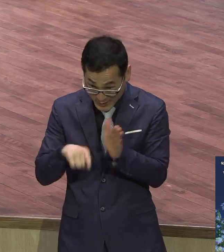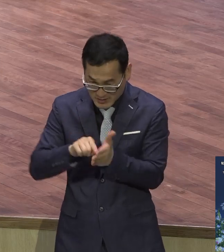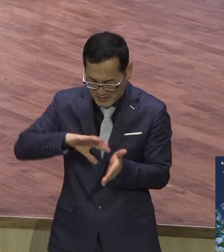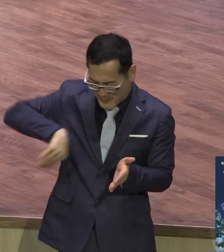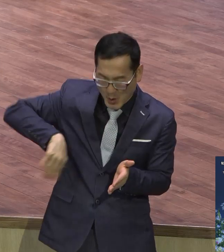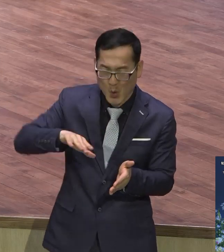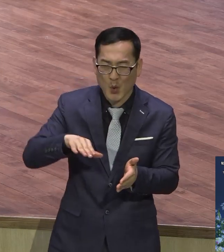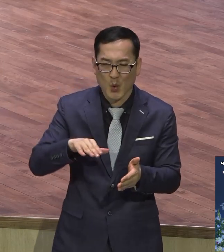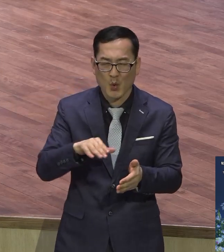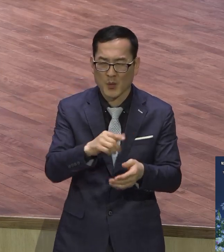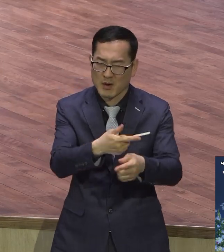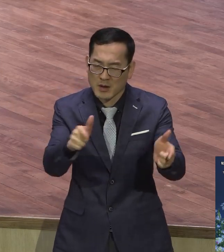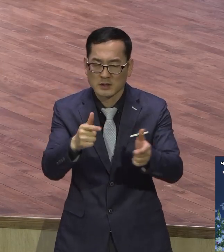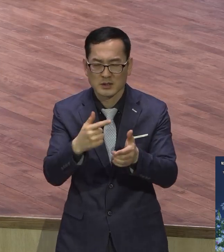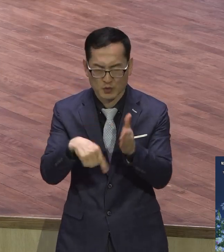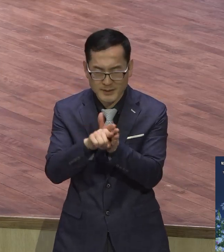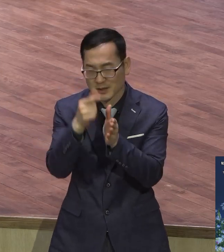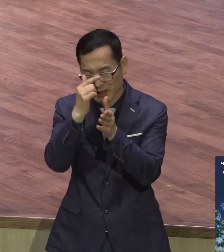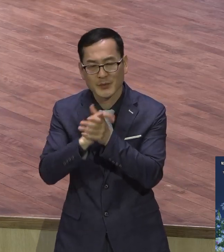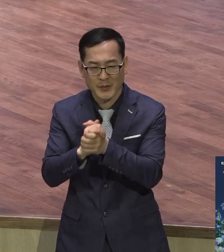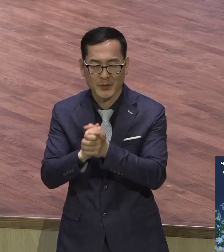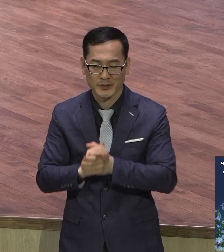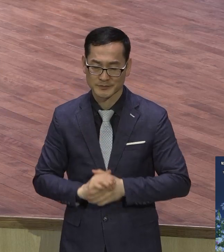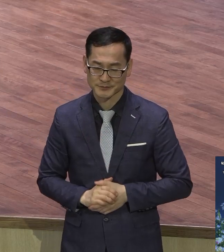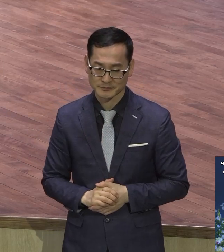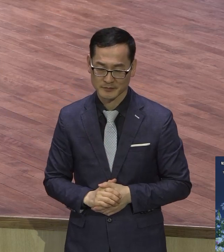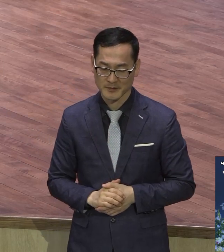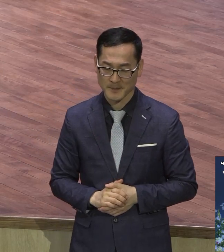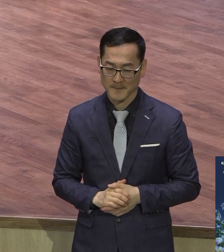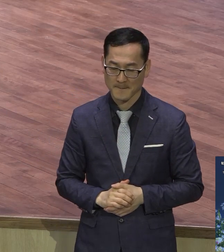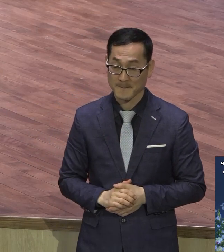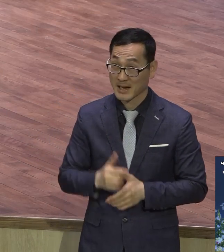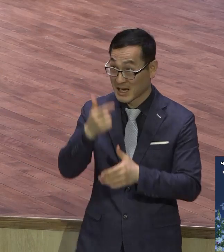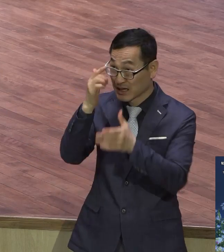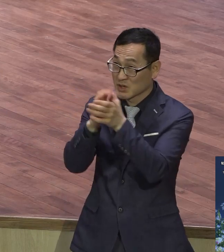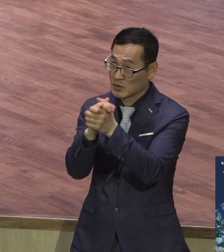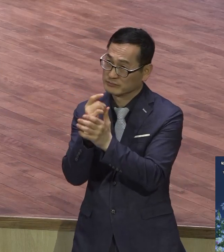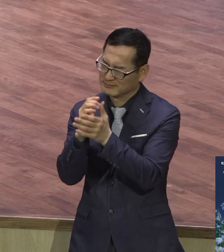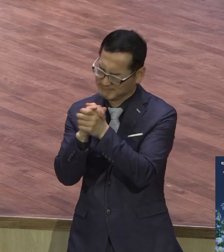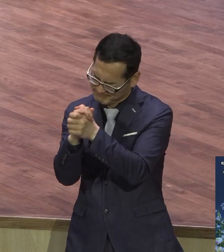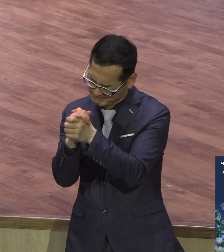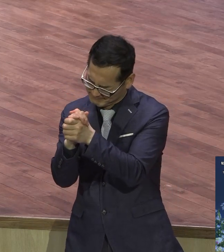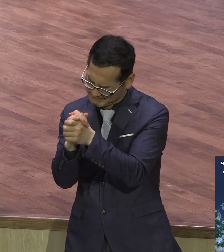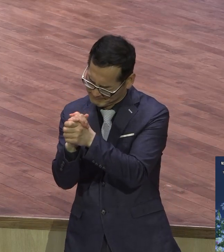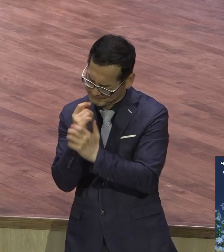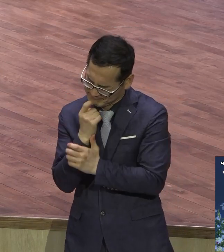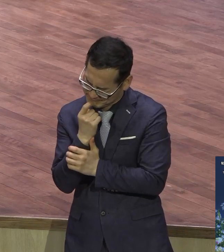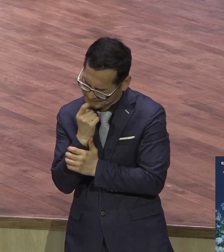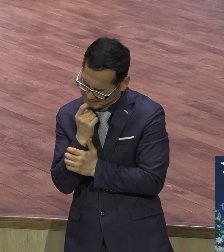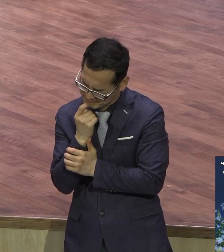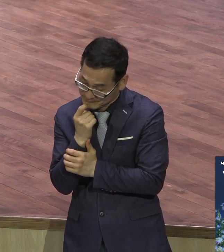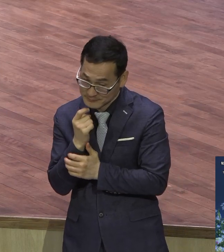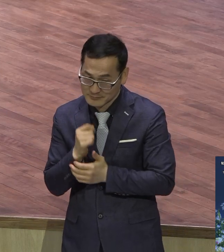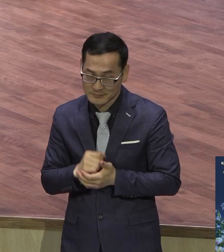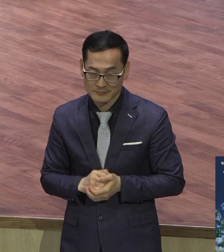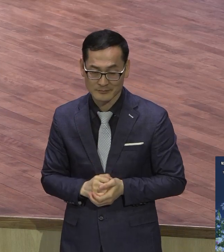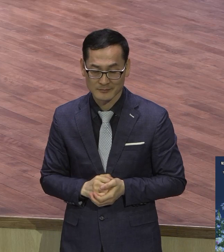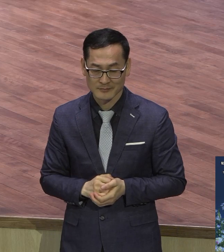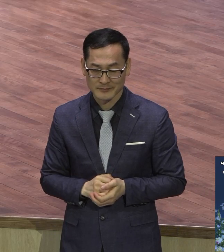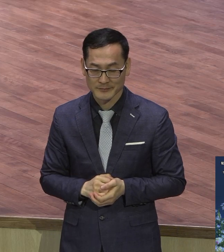하나님께 기도하는 시간비에 있었어요. 그 기도를 하나님 앞에 여러분이 기도하는 아 저분은